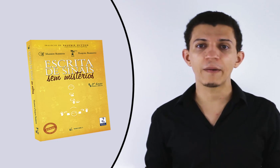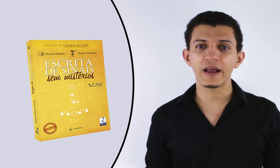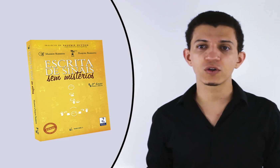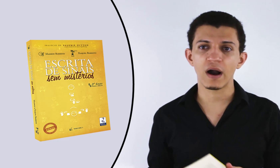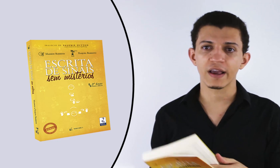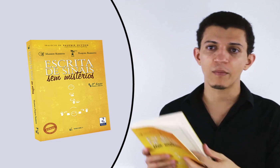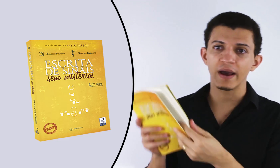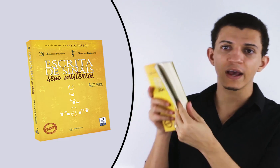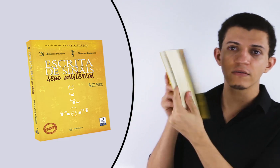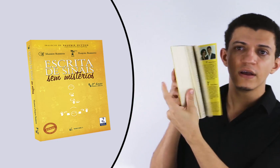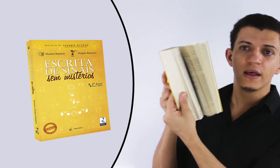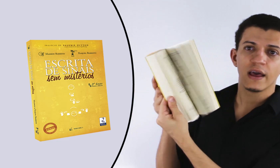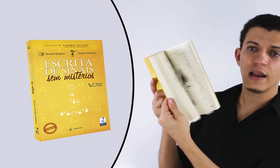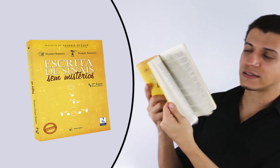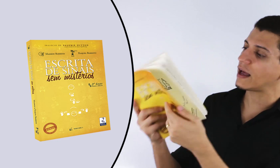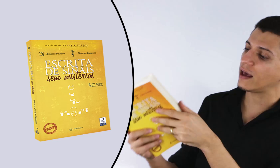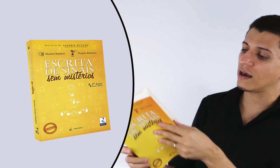juntamente com a Raquel Barreto. Ele tem